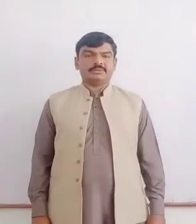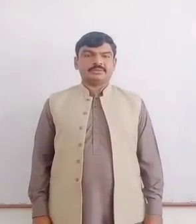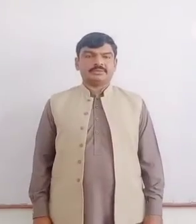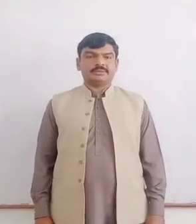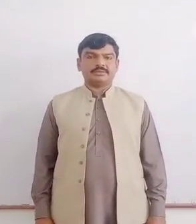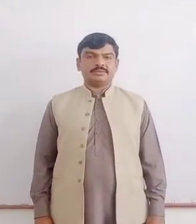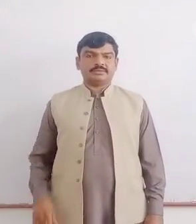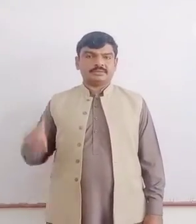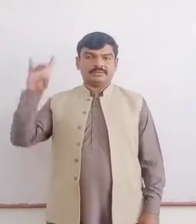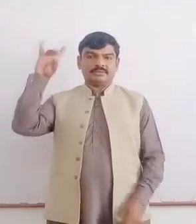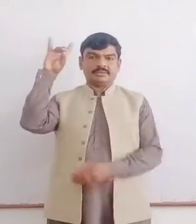زرافہ،